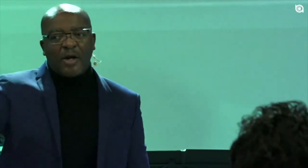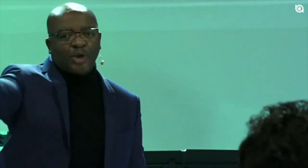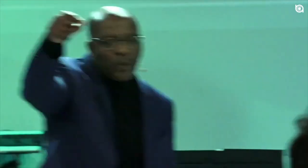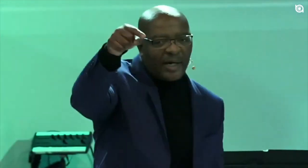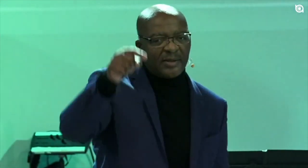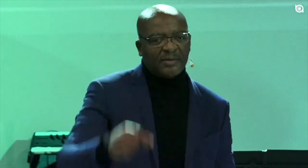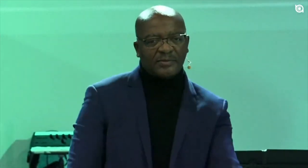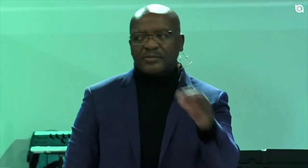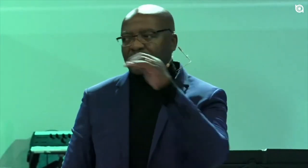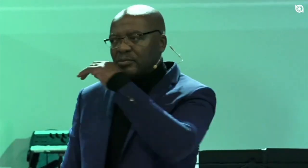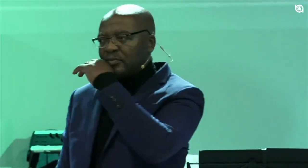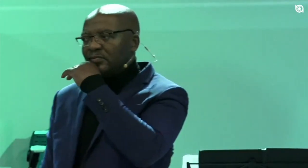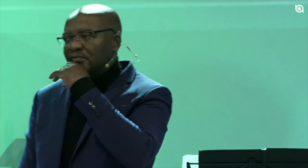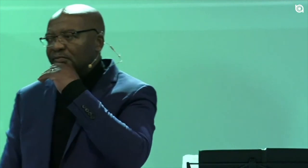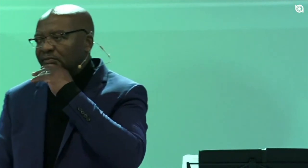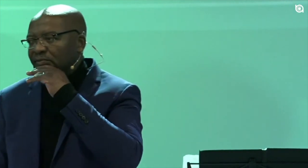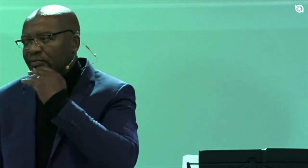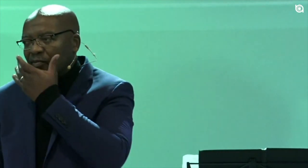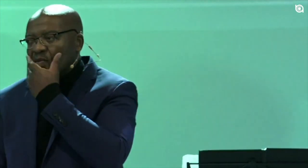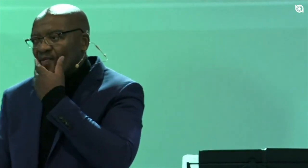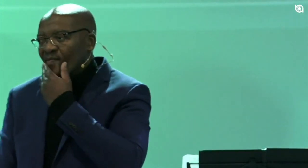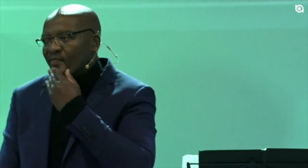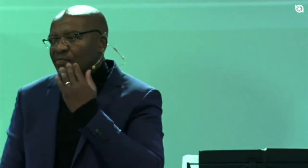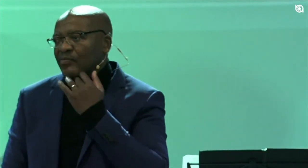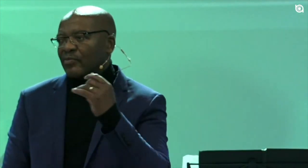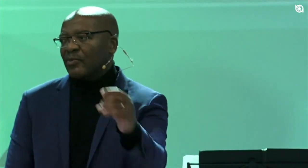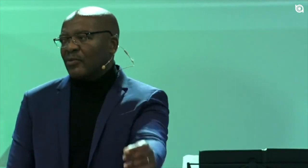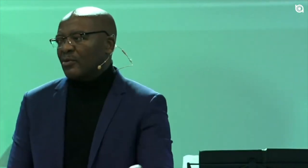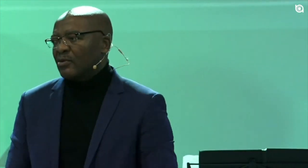Elle est en toi. This power is in you.